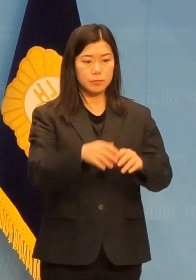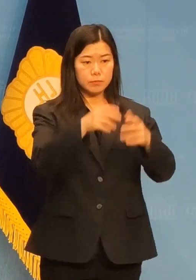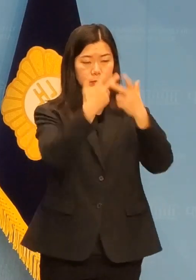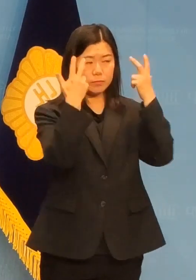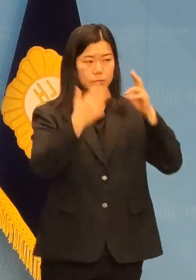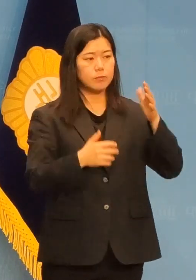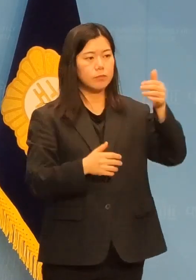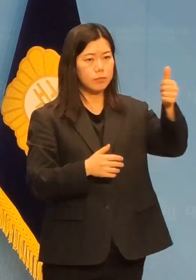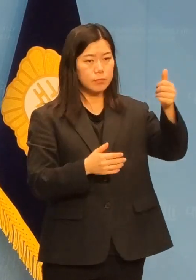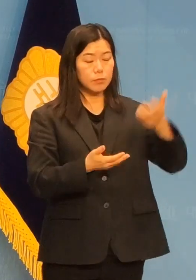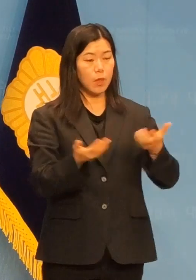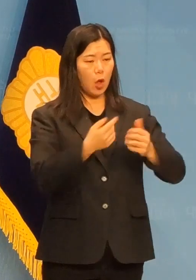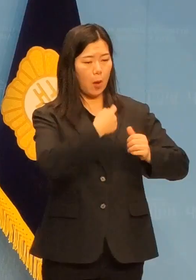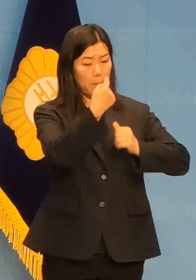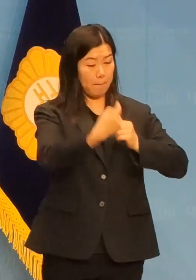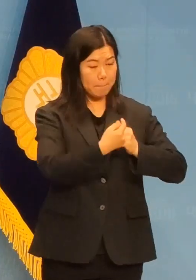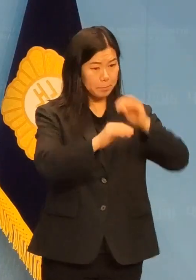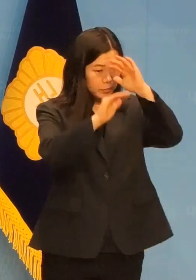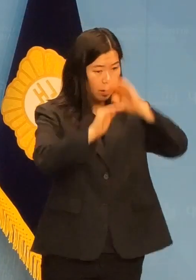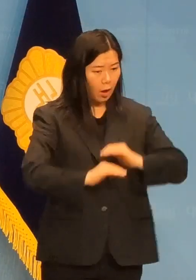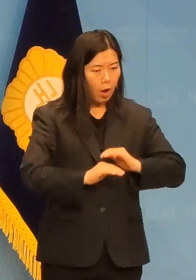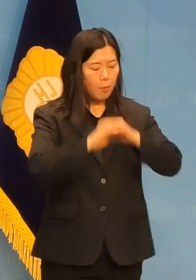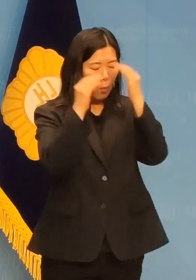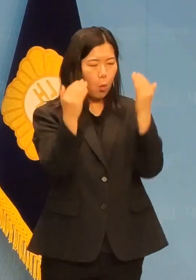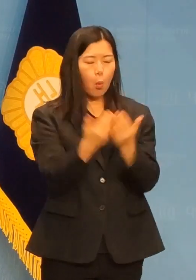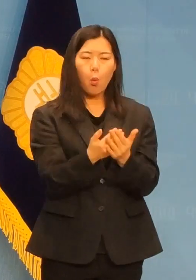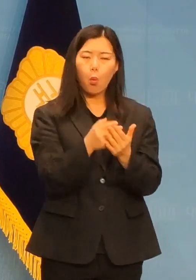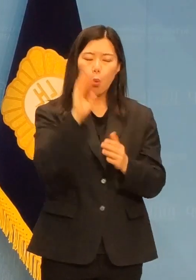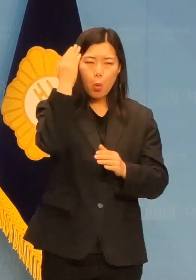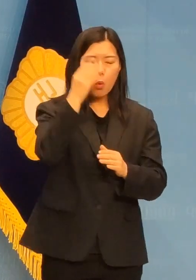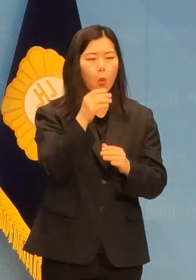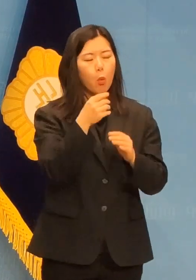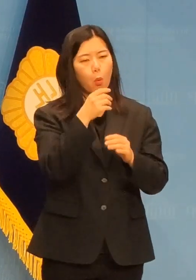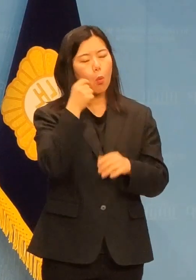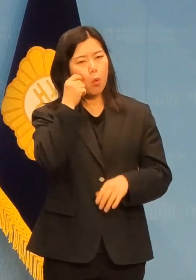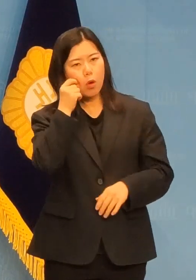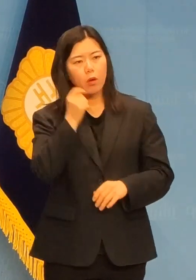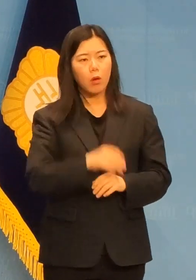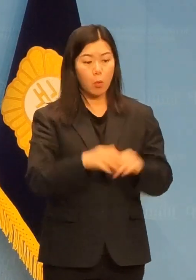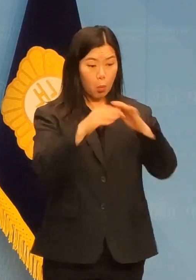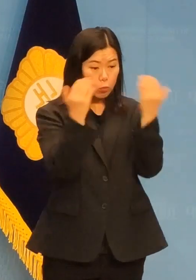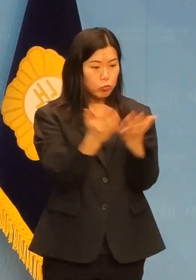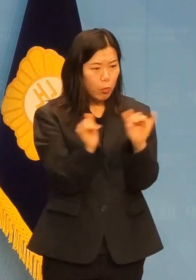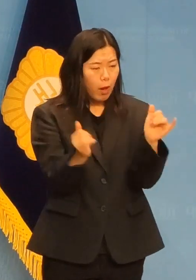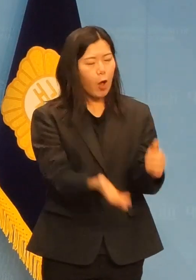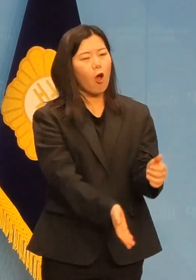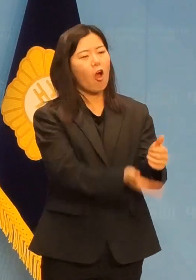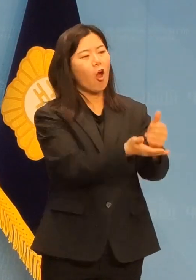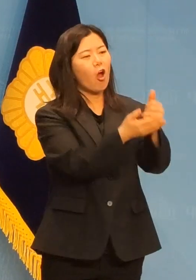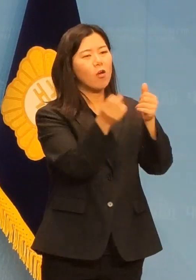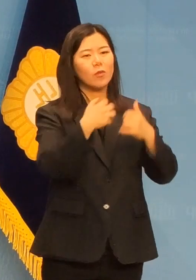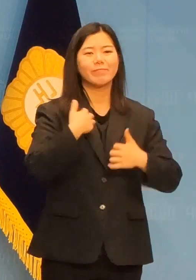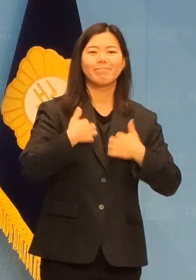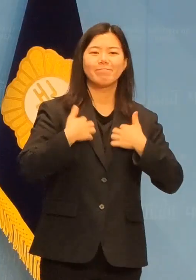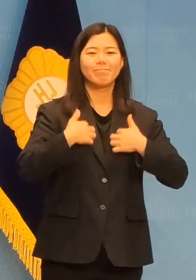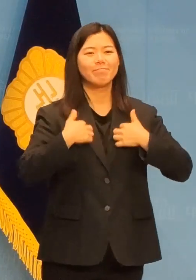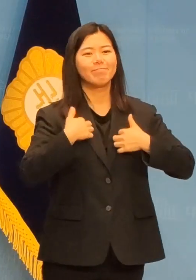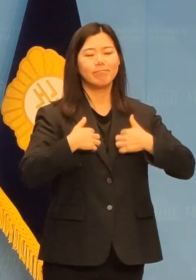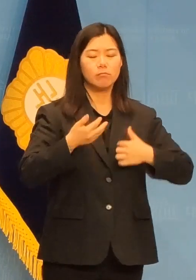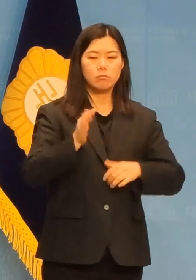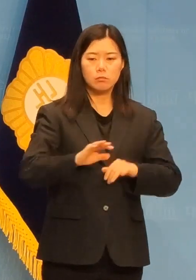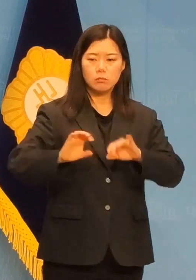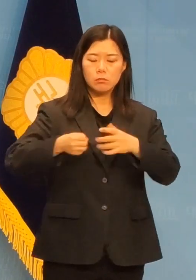대통령의 업무보고가 연일 화제입니다. 모든 국민이 칭찬하고 즐거워하는데